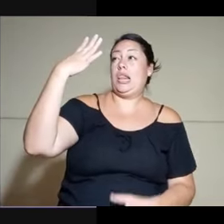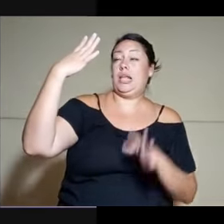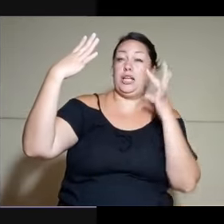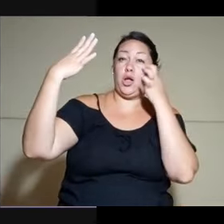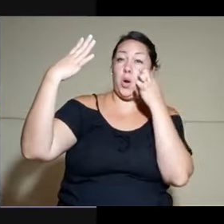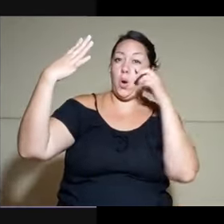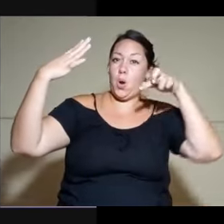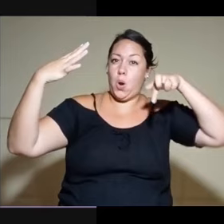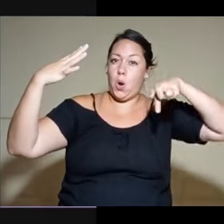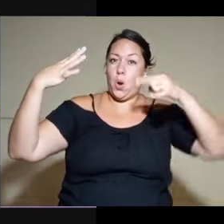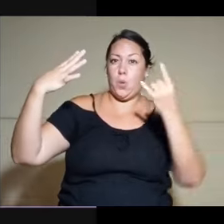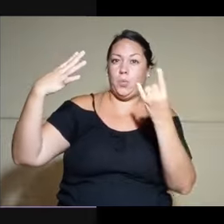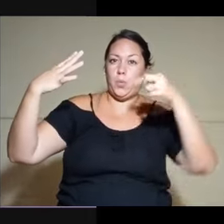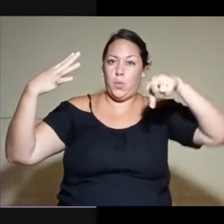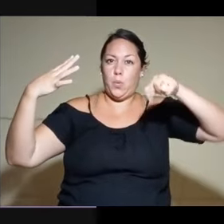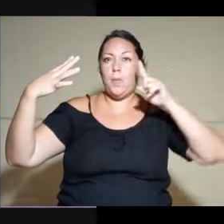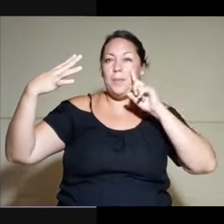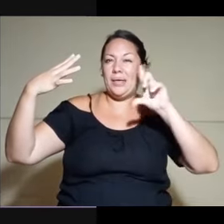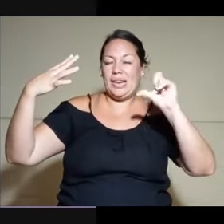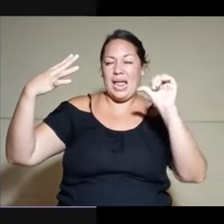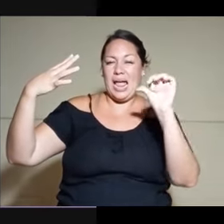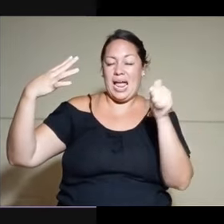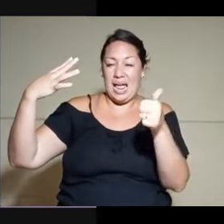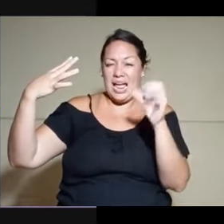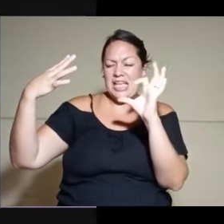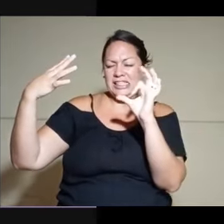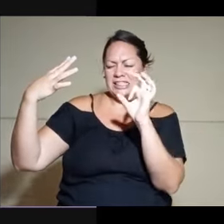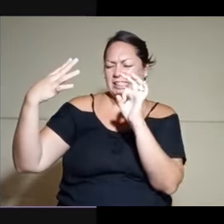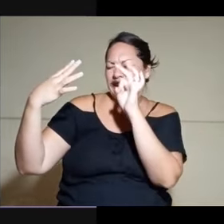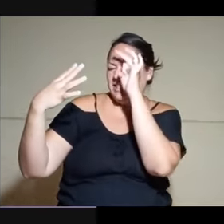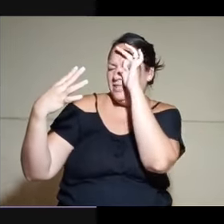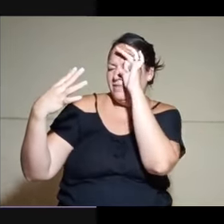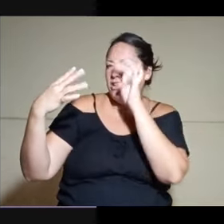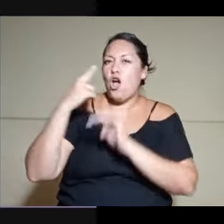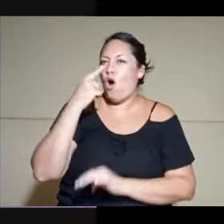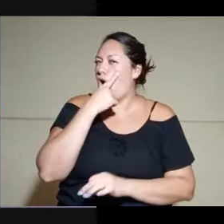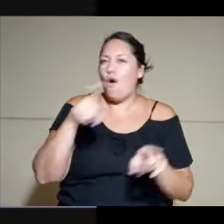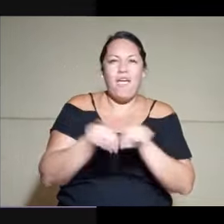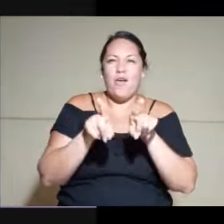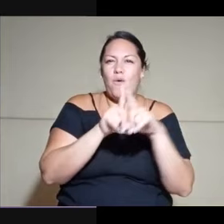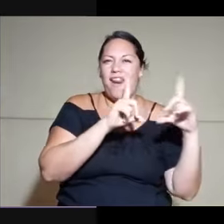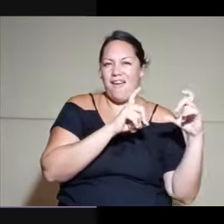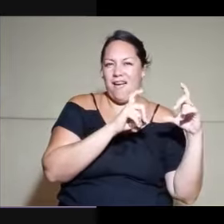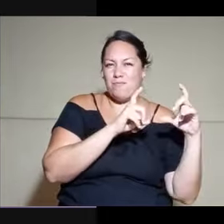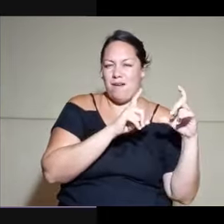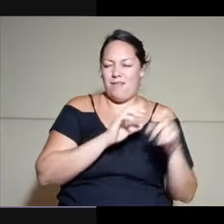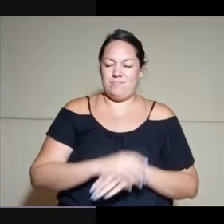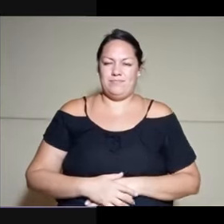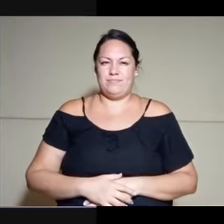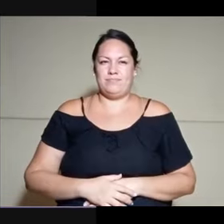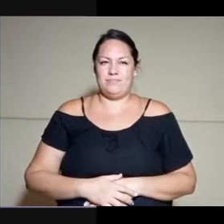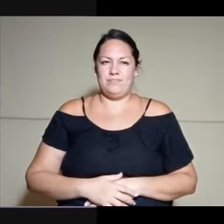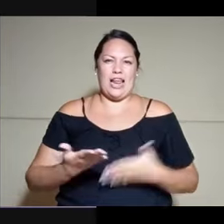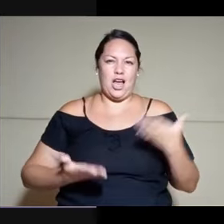cámara. Cuando hay un lugar muy iluminado, se mete y se hace chiquita, porque si no sale muy velada la foto. Lo mismo